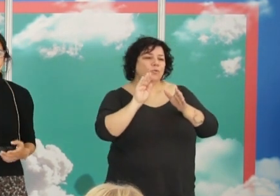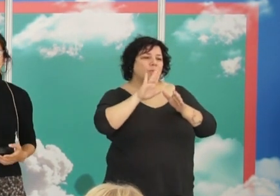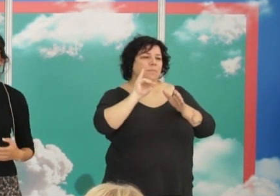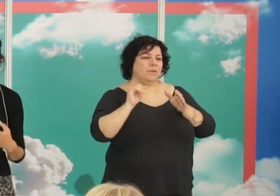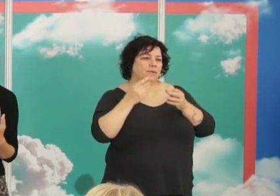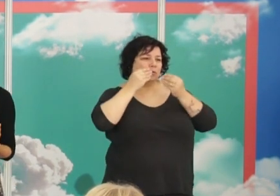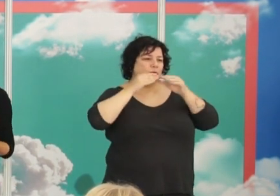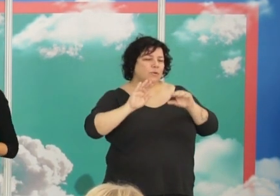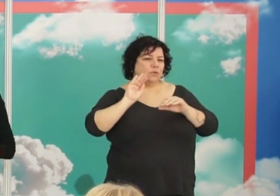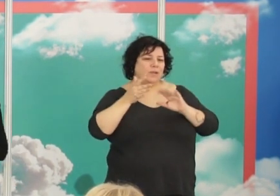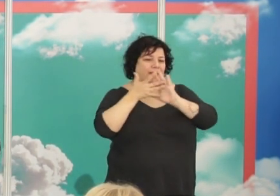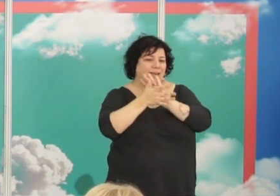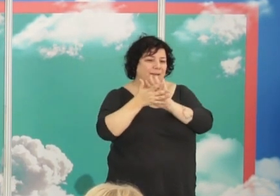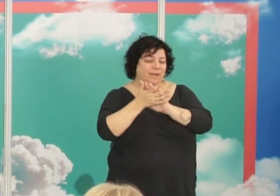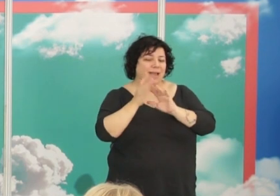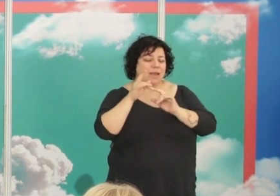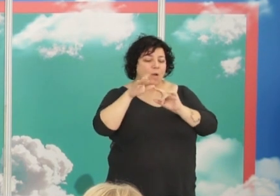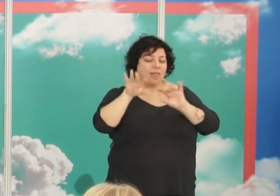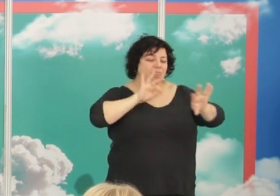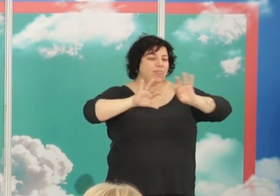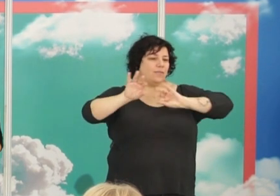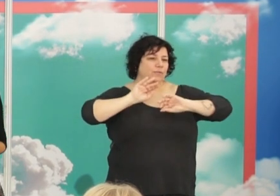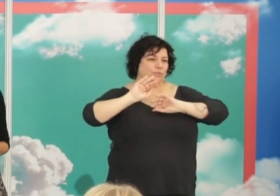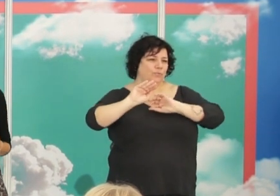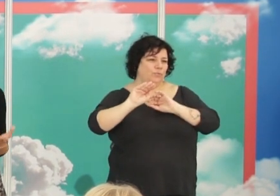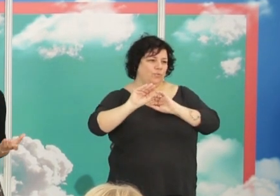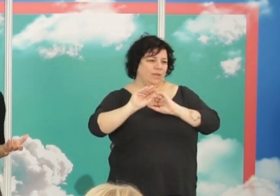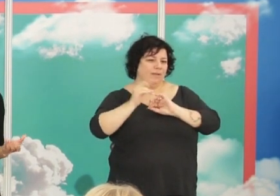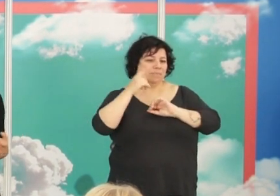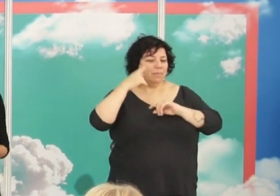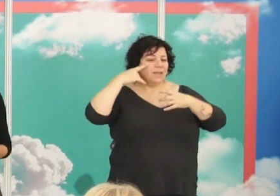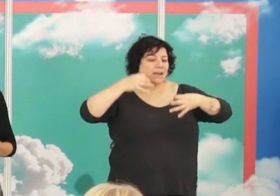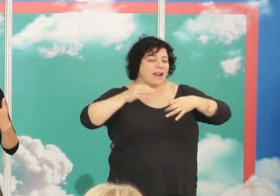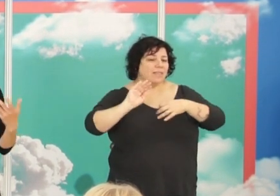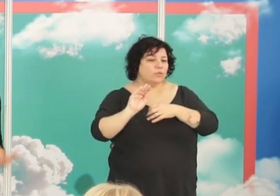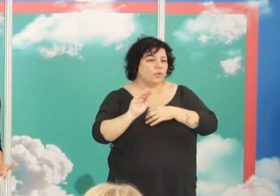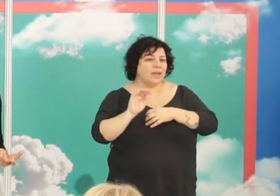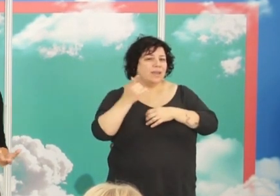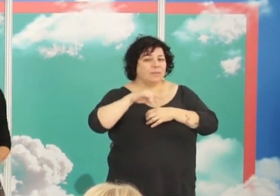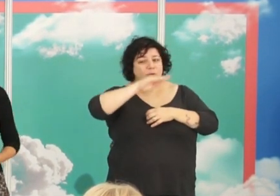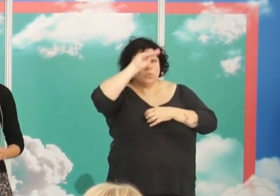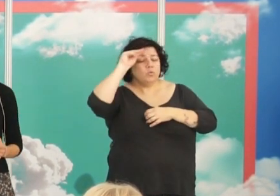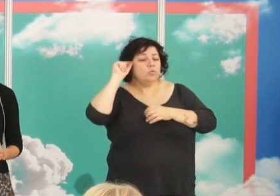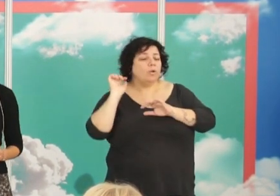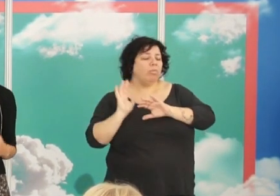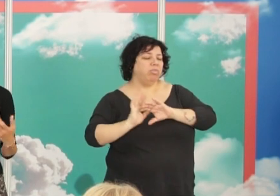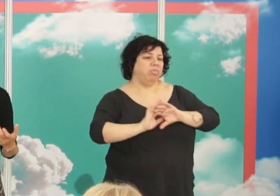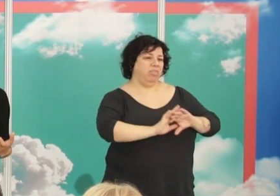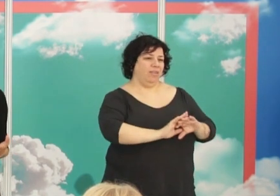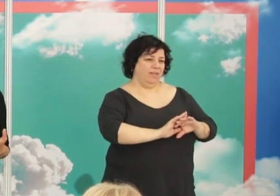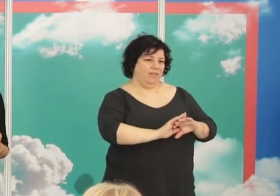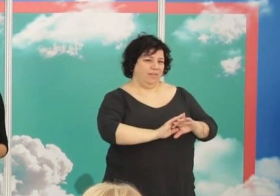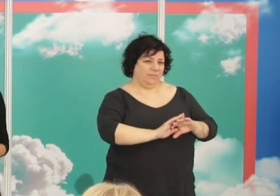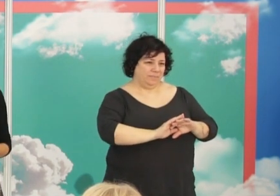del Río Ortega que explica muchas de sus decisiones y su realidad y su olvido como